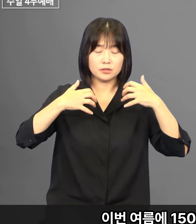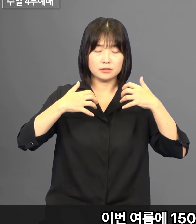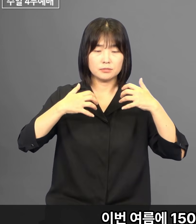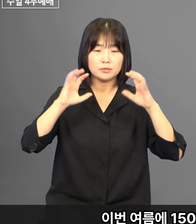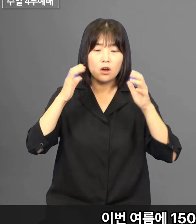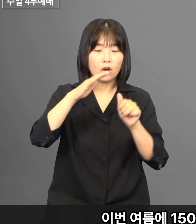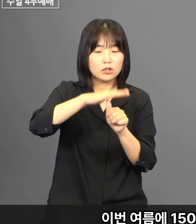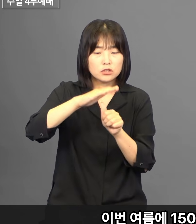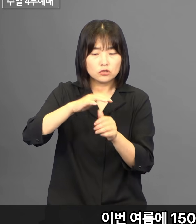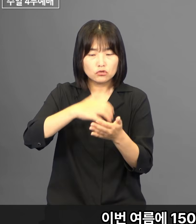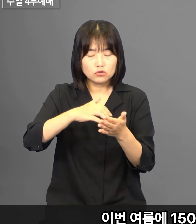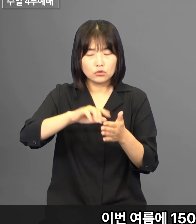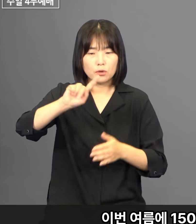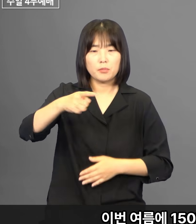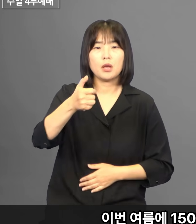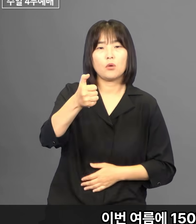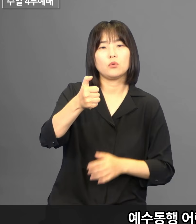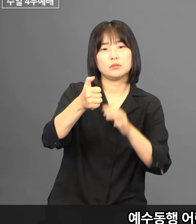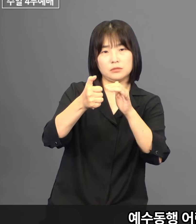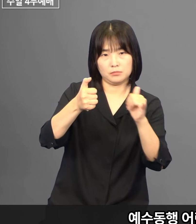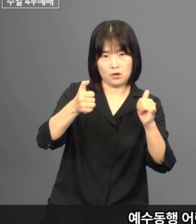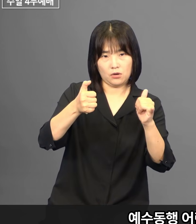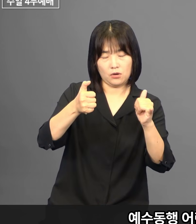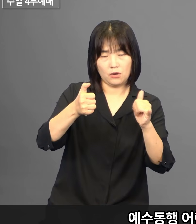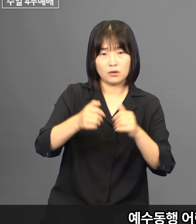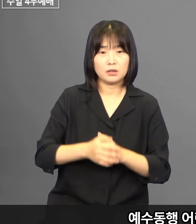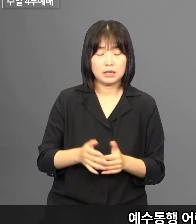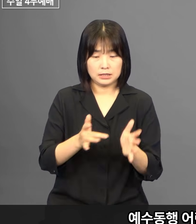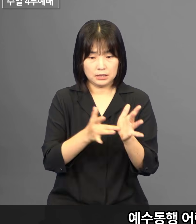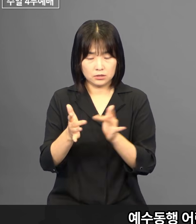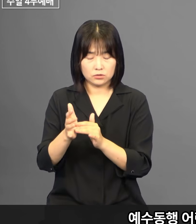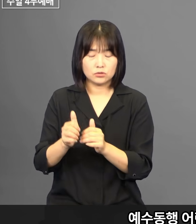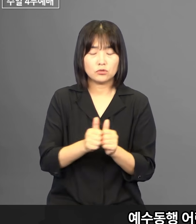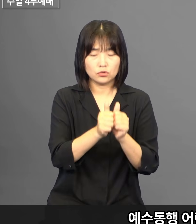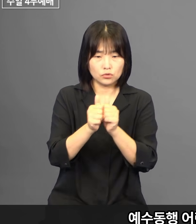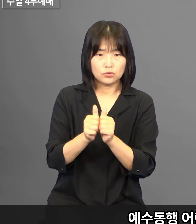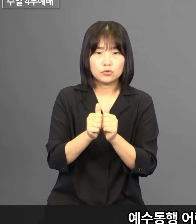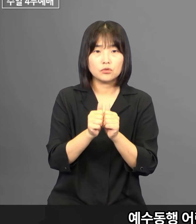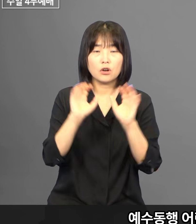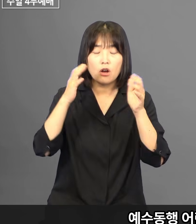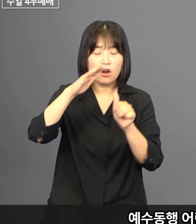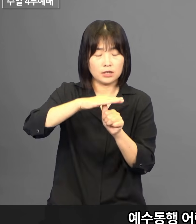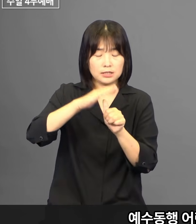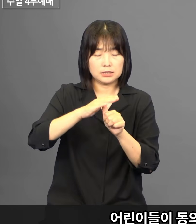150명의 어린이들을 대상으로 예수 동행 어린이 캠프를 열었어요.